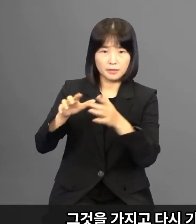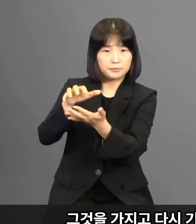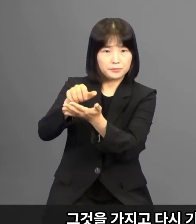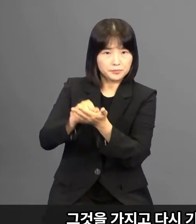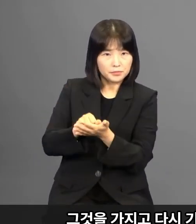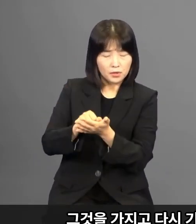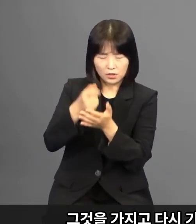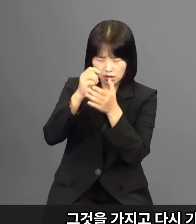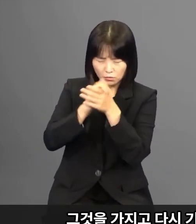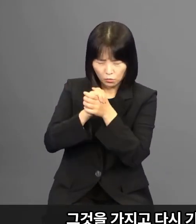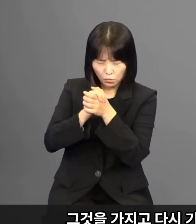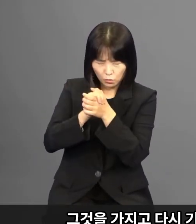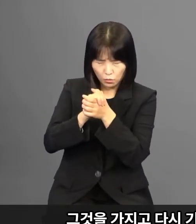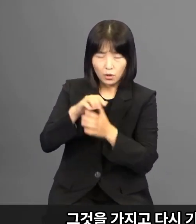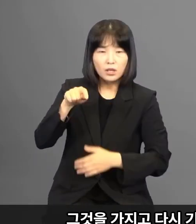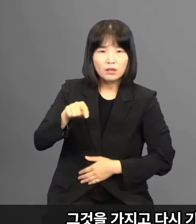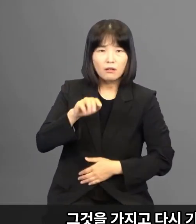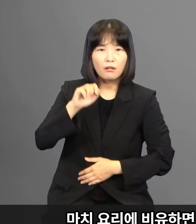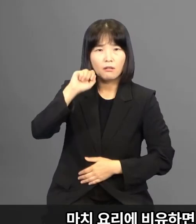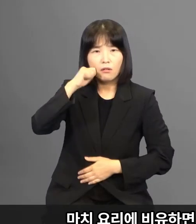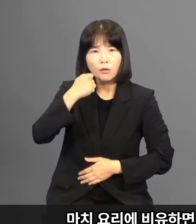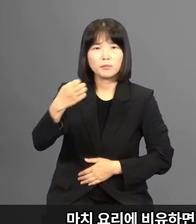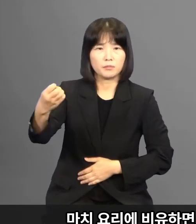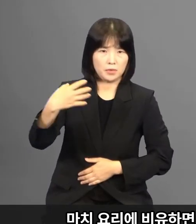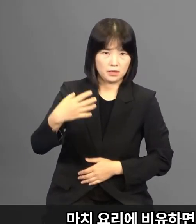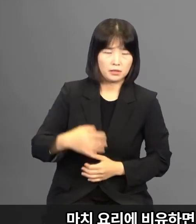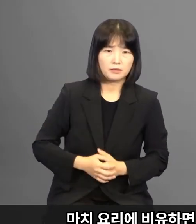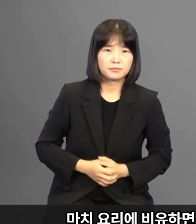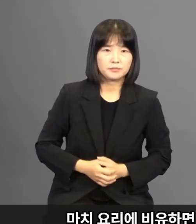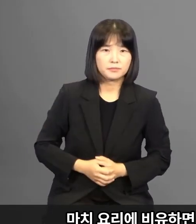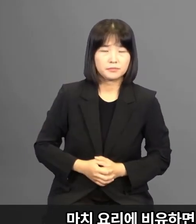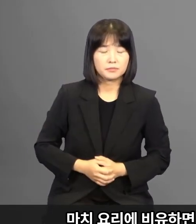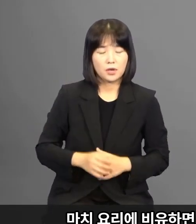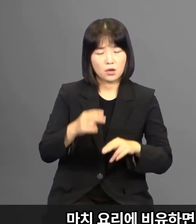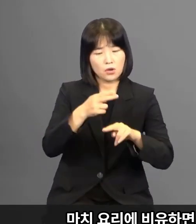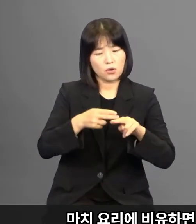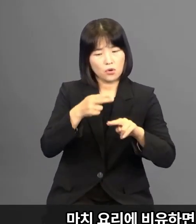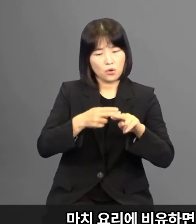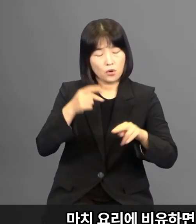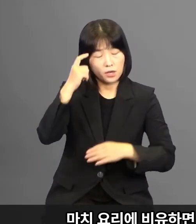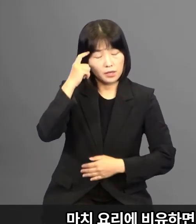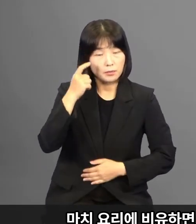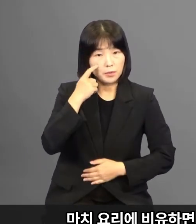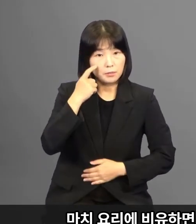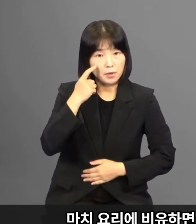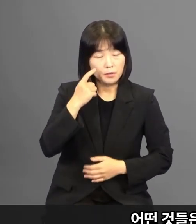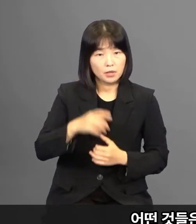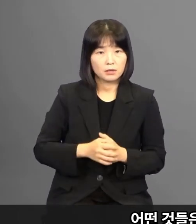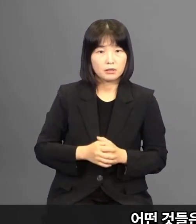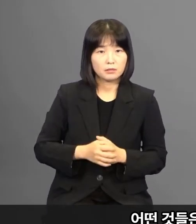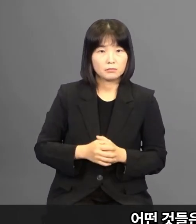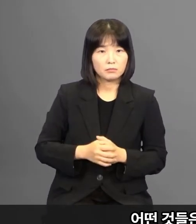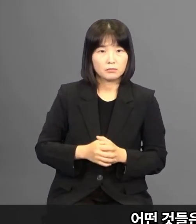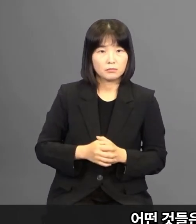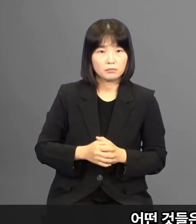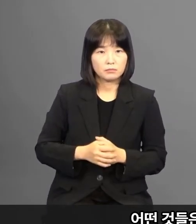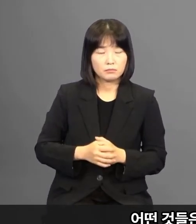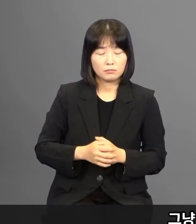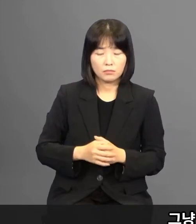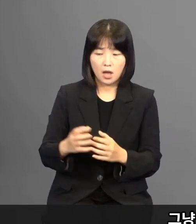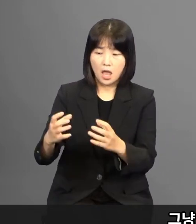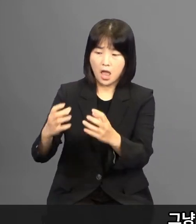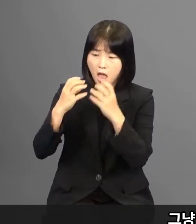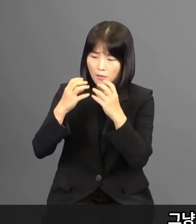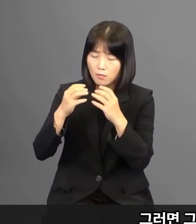이 작업이 어렵다는 거예요. 마치 요리를 비유하면 패스트푸드로 그냥 딱 먹으면 돼. 뭐 어떤 것들은 다 준비가 되어